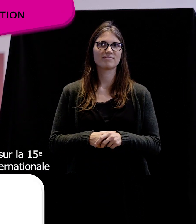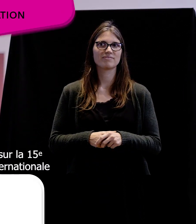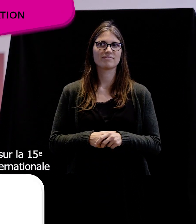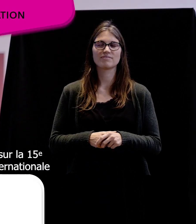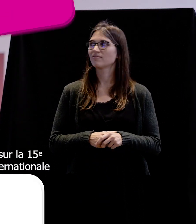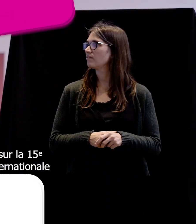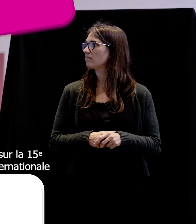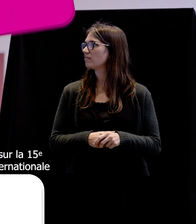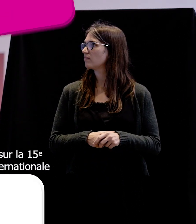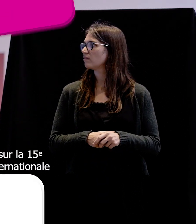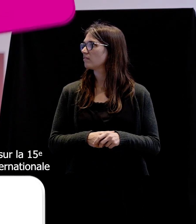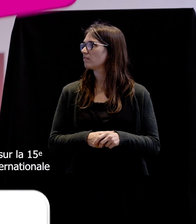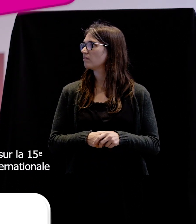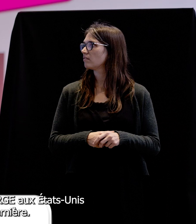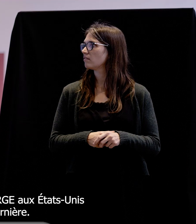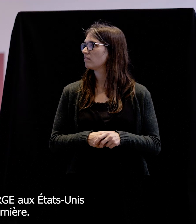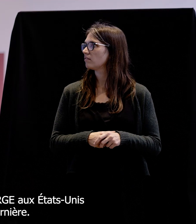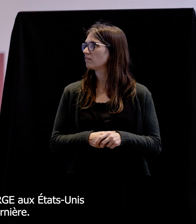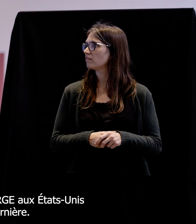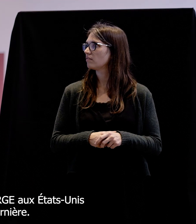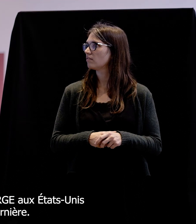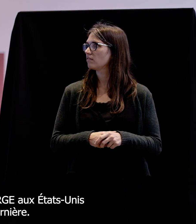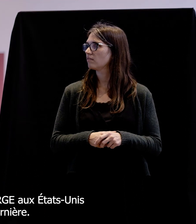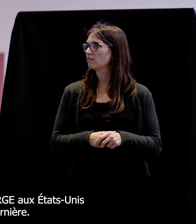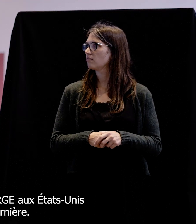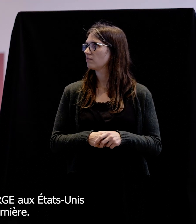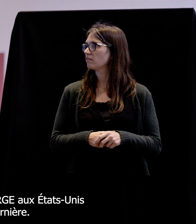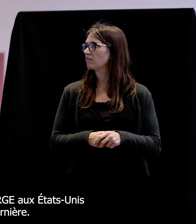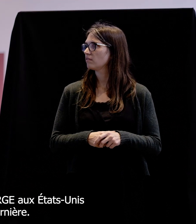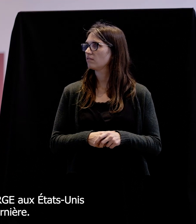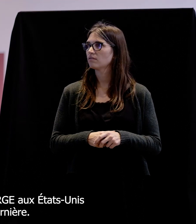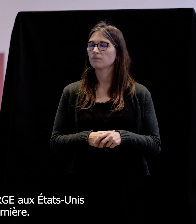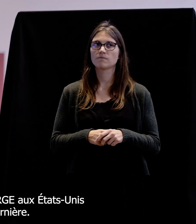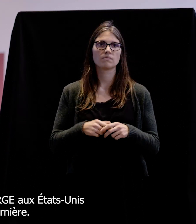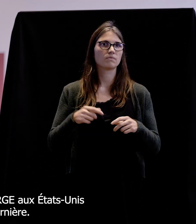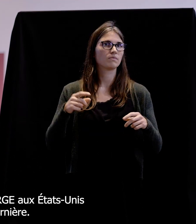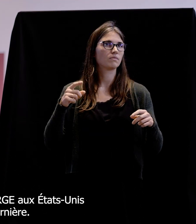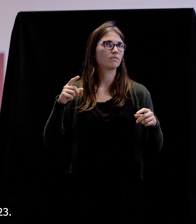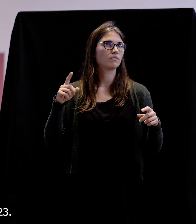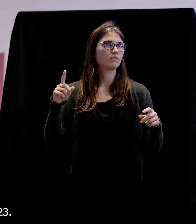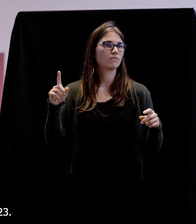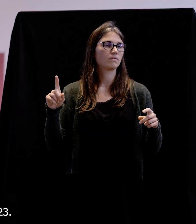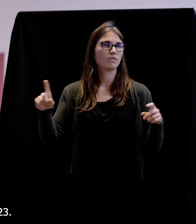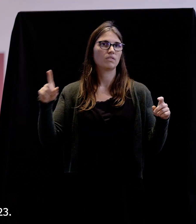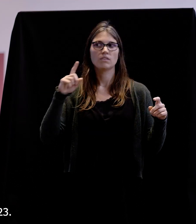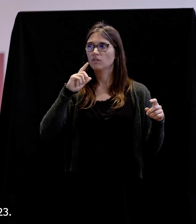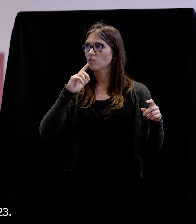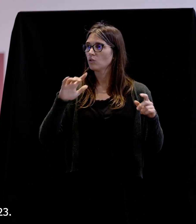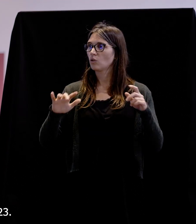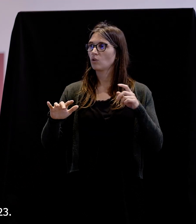Donc, retour sur la 15e conférence internationale sur le syndrome de charge aux États-Unis l'année dernière, en